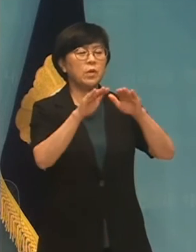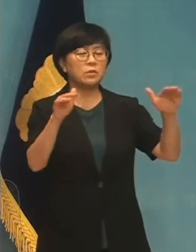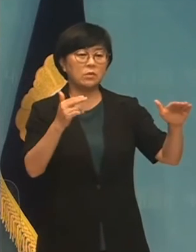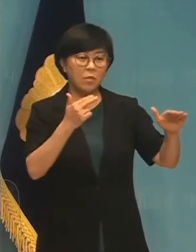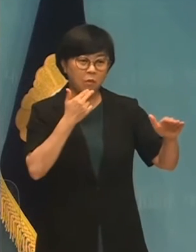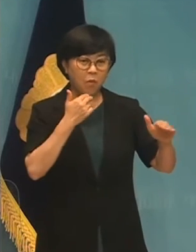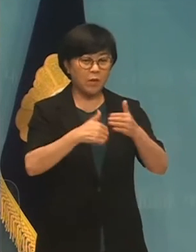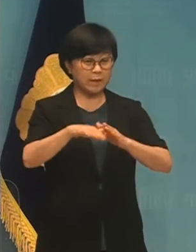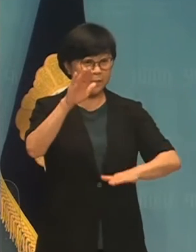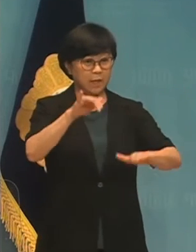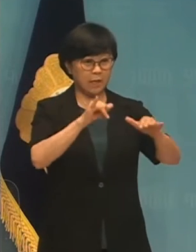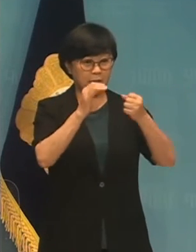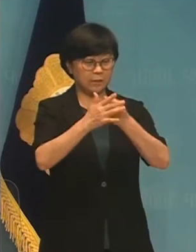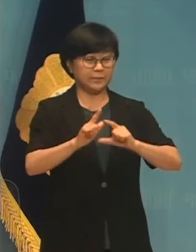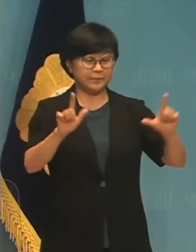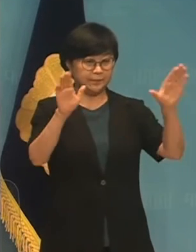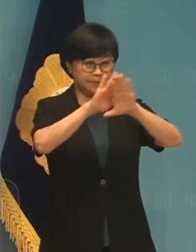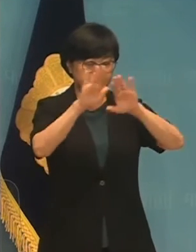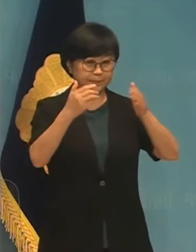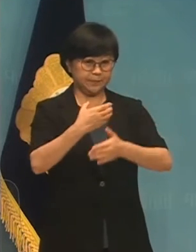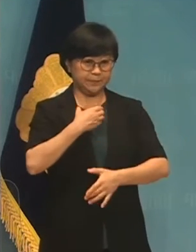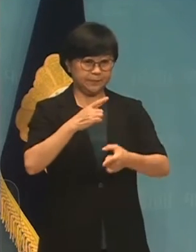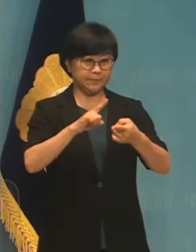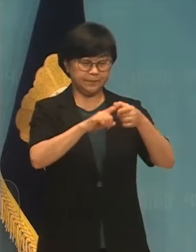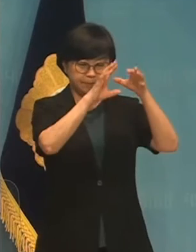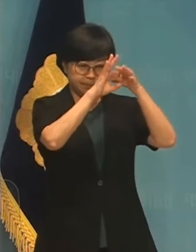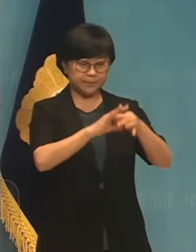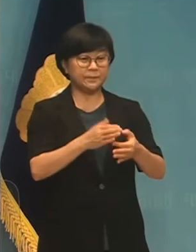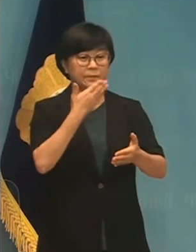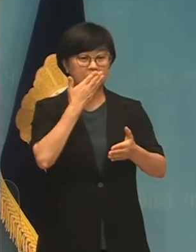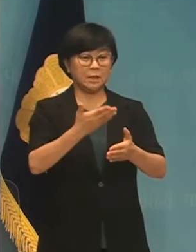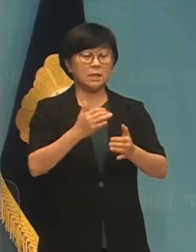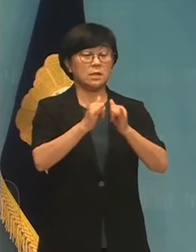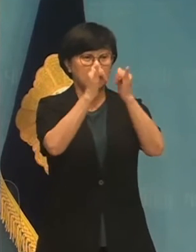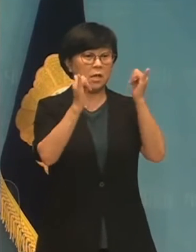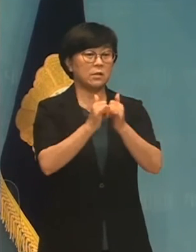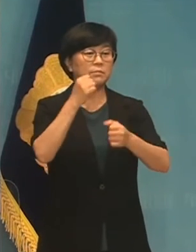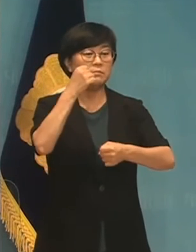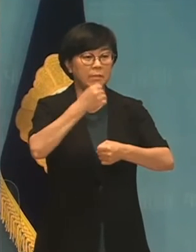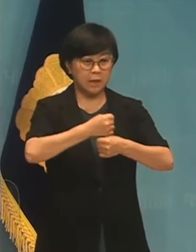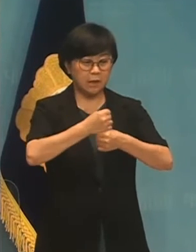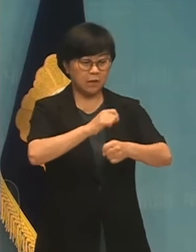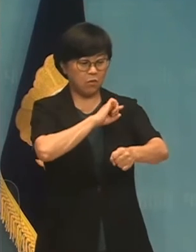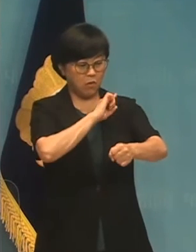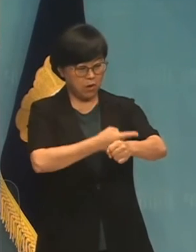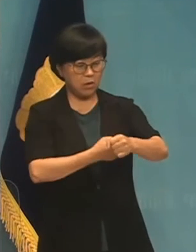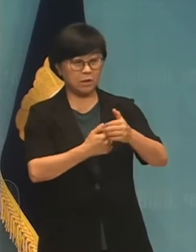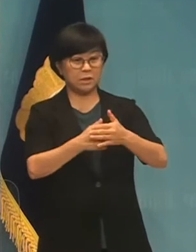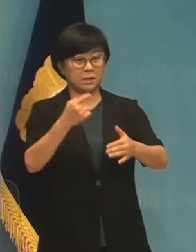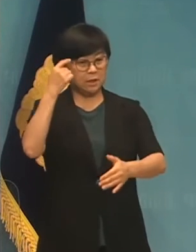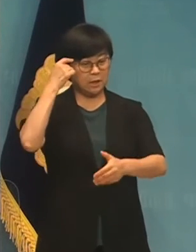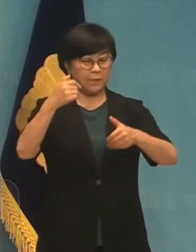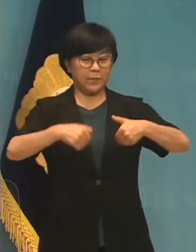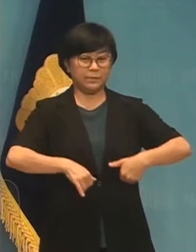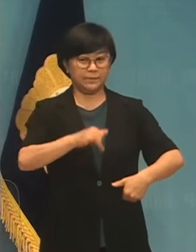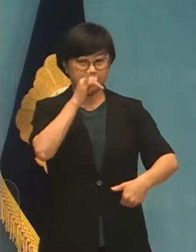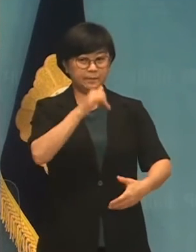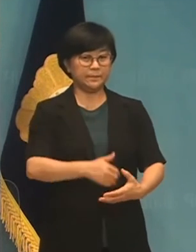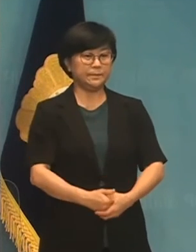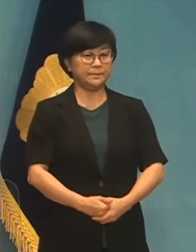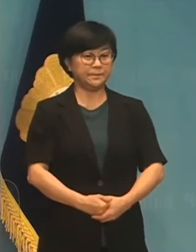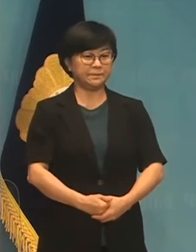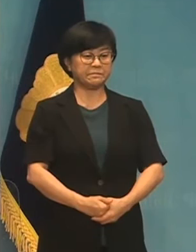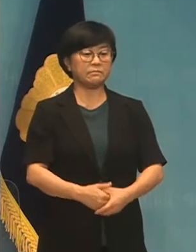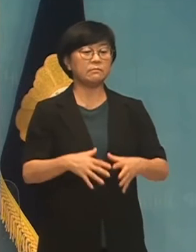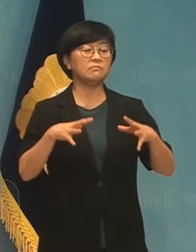불평등, 기후위기, 차별 해소는 지속가능한 사회를 만들겠다는 권력 의지가 전제되어야 합니다.